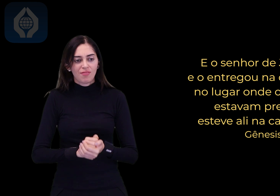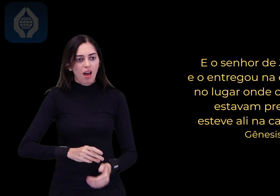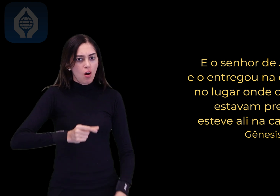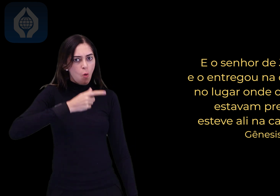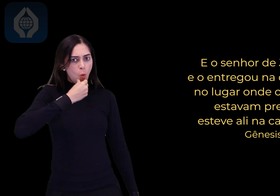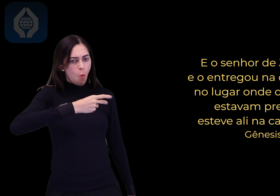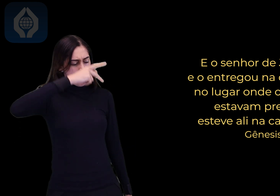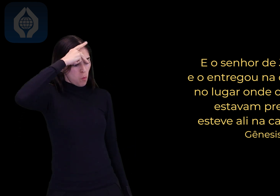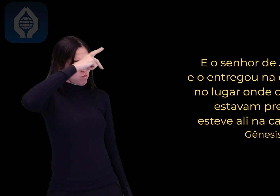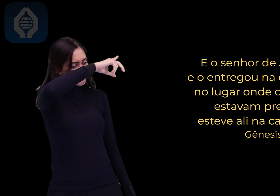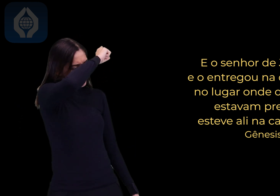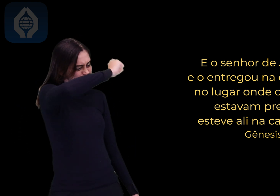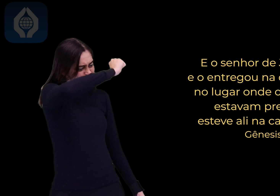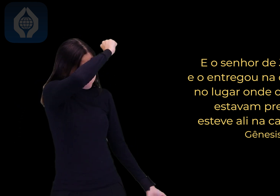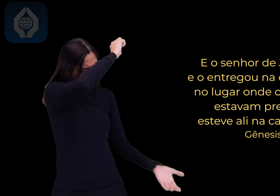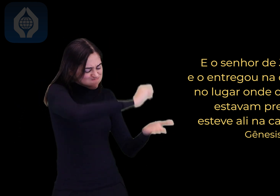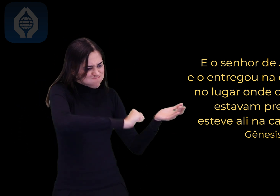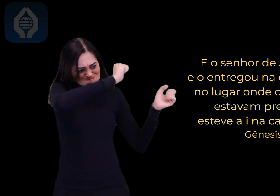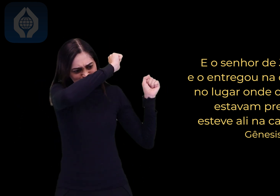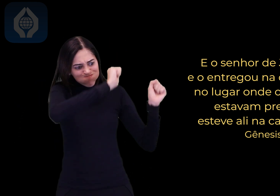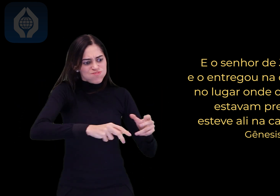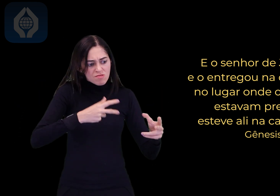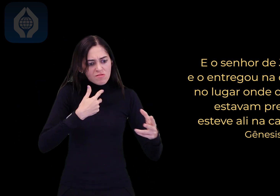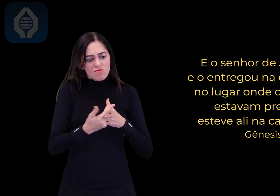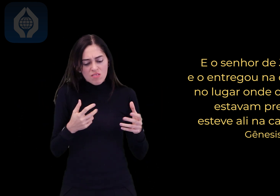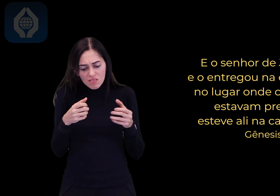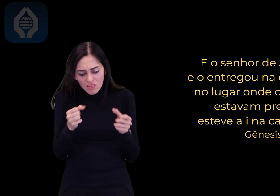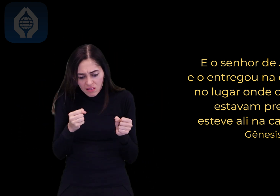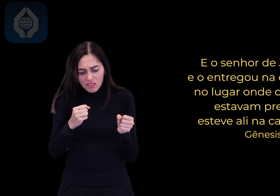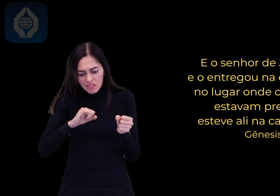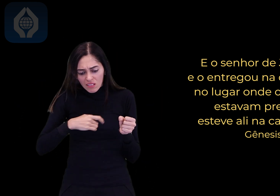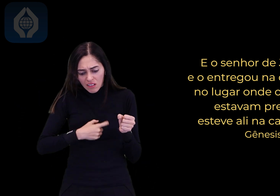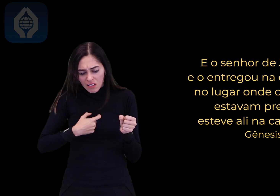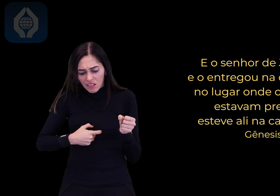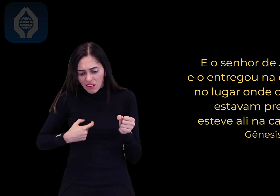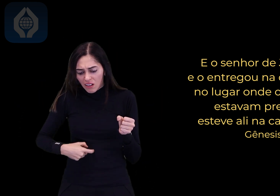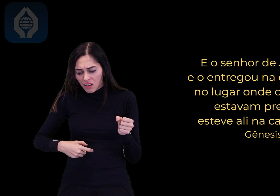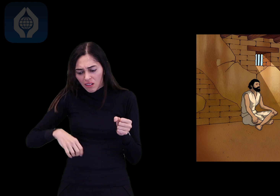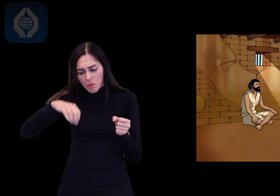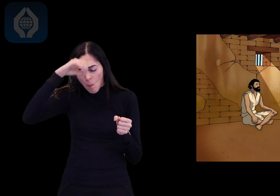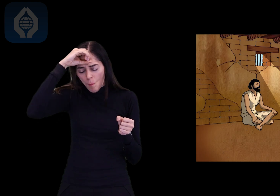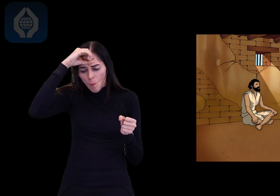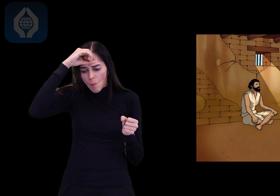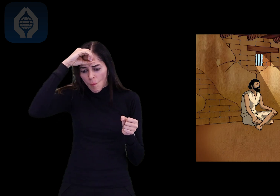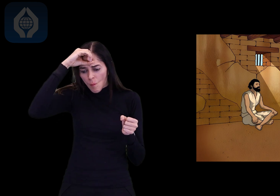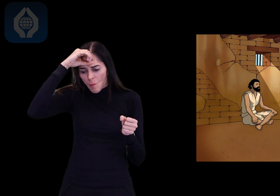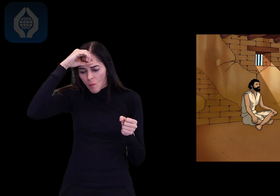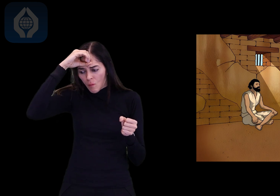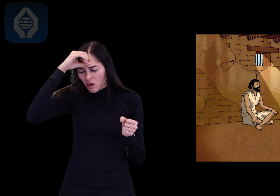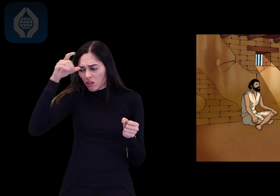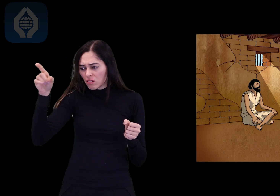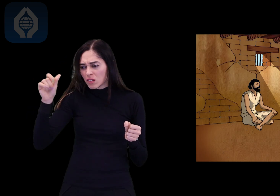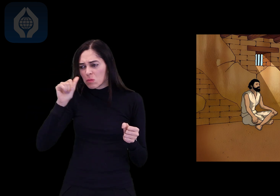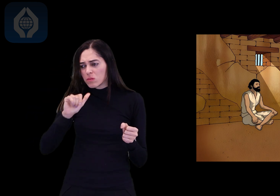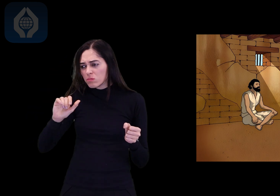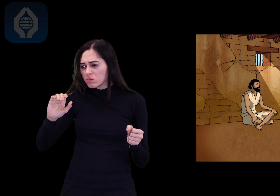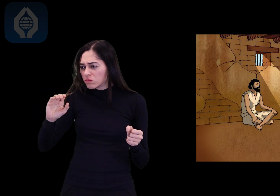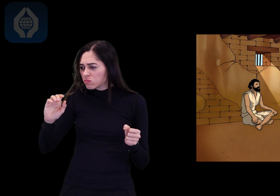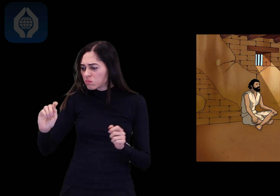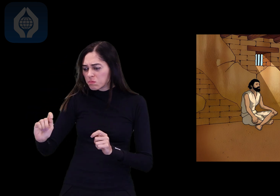prisioneiros do rei. José ficou na prisão. José ainda confiava em Deus, apesar de ter sido odiado